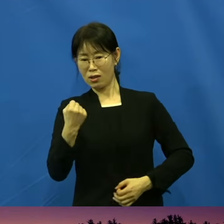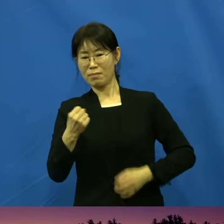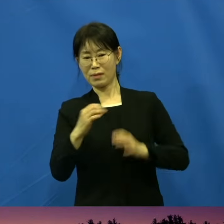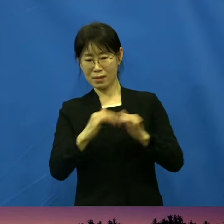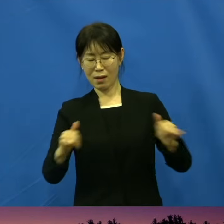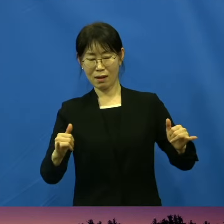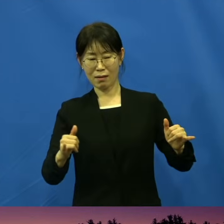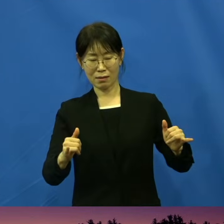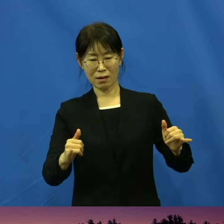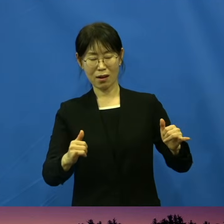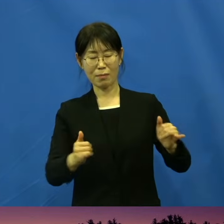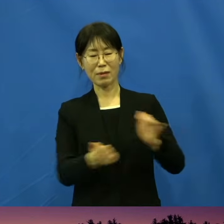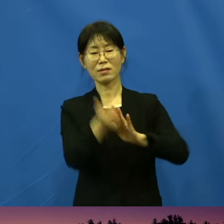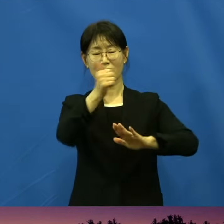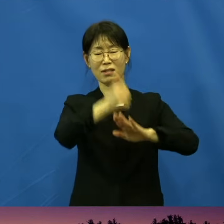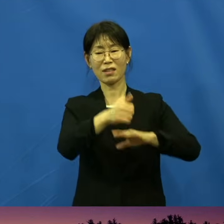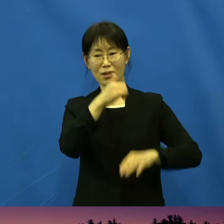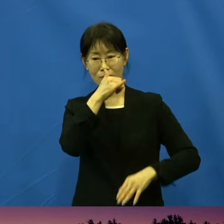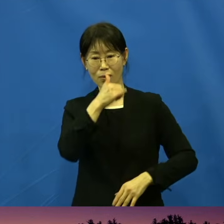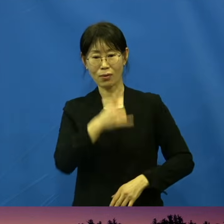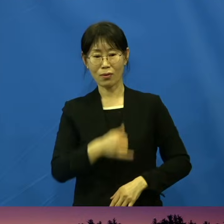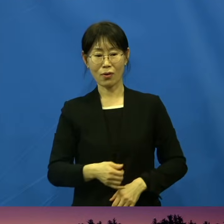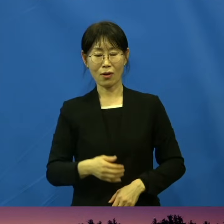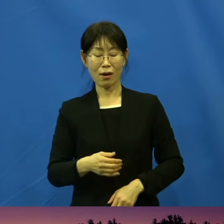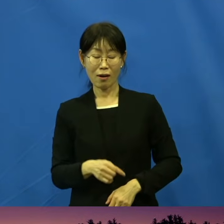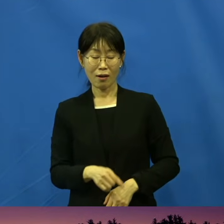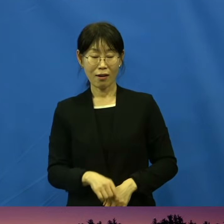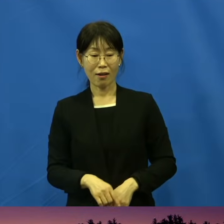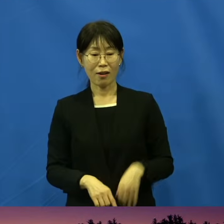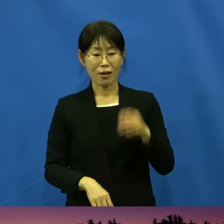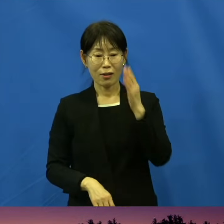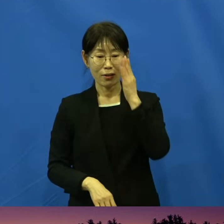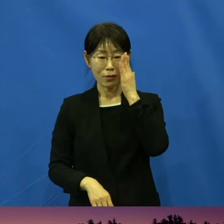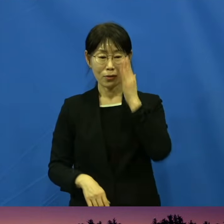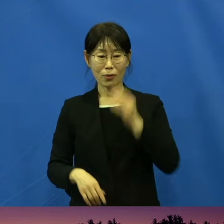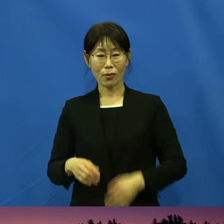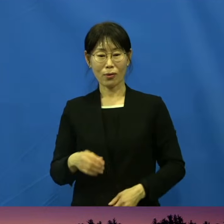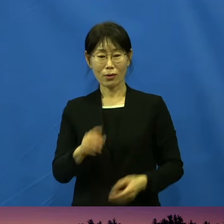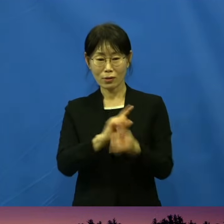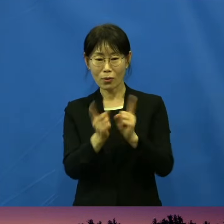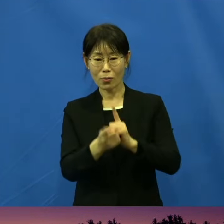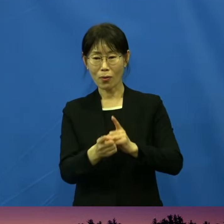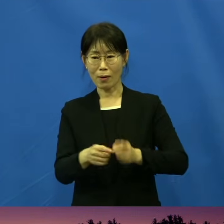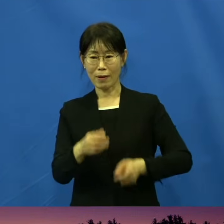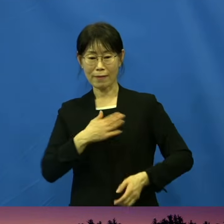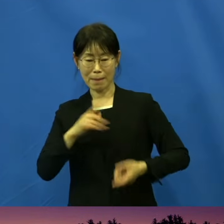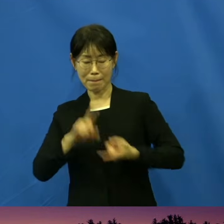힘으로 이기려고 하고 온갖 힘을 동원하고 내 편을 만들고 악을 쓰며 이기려고 하고.